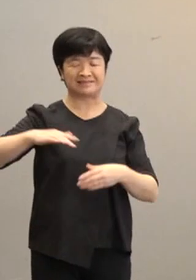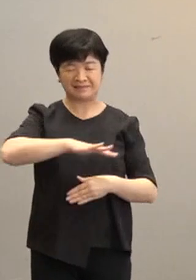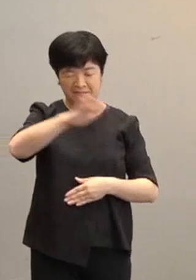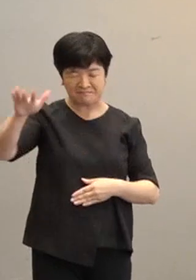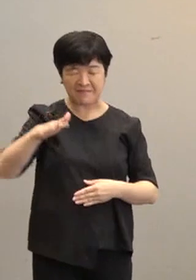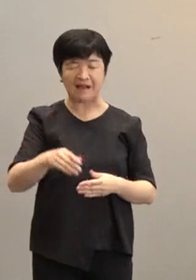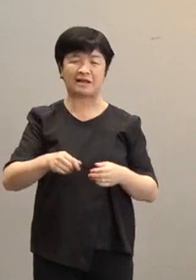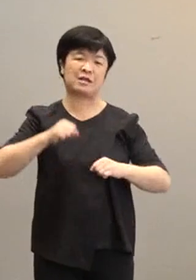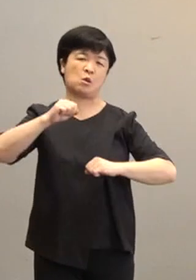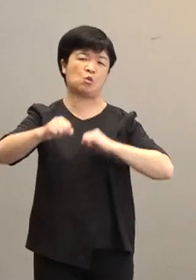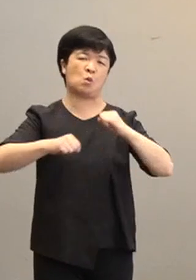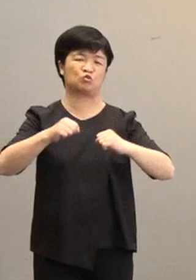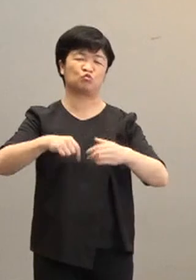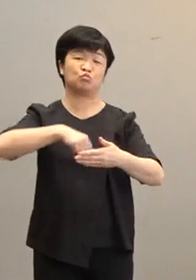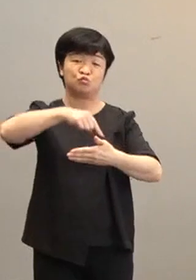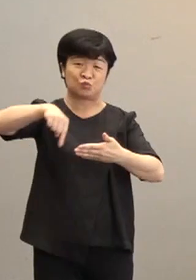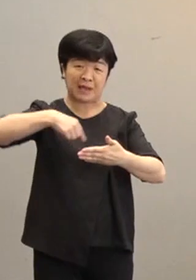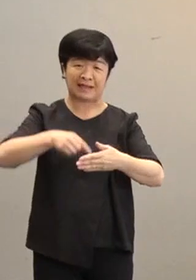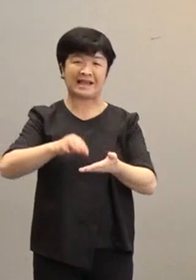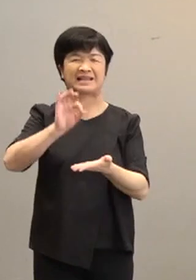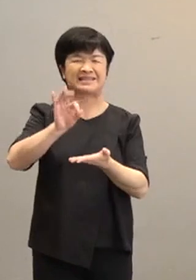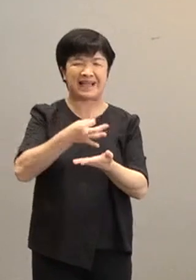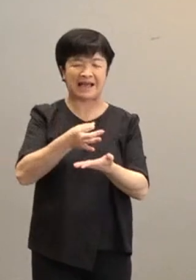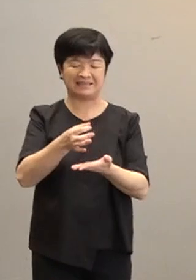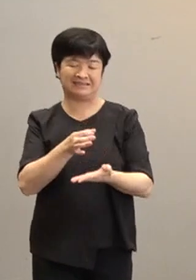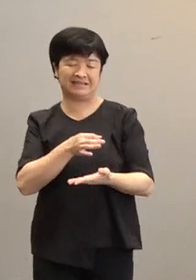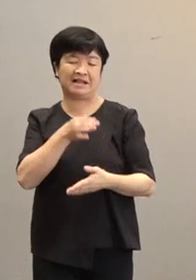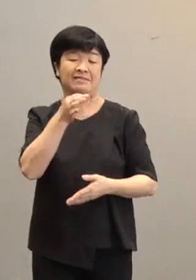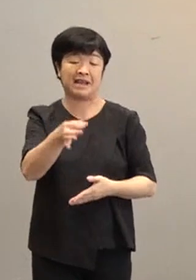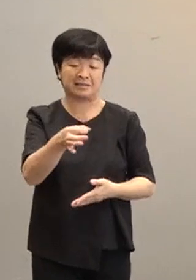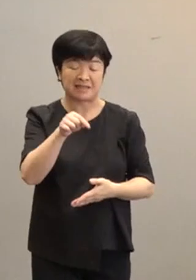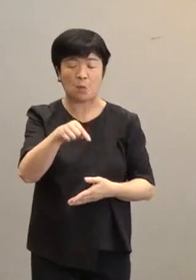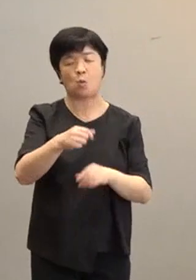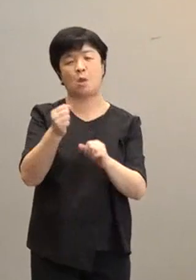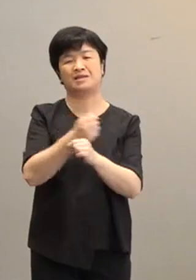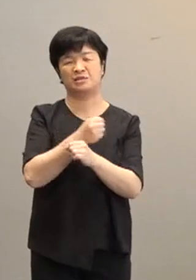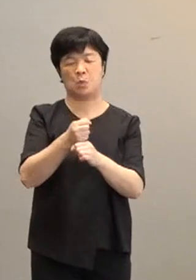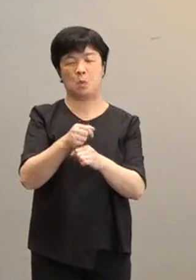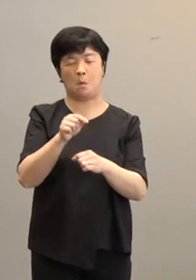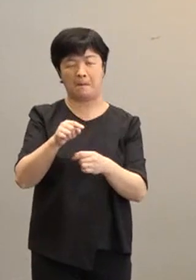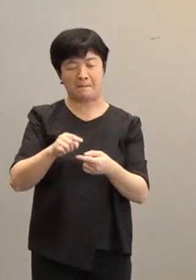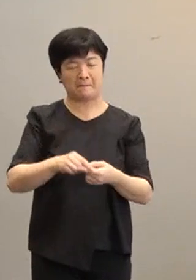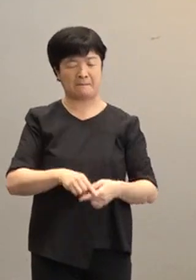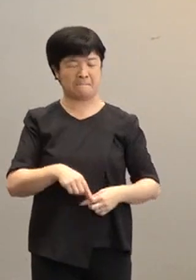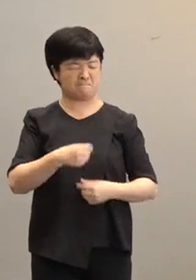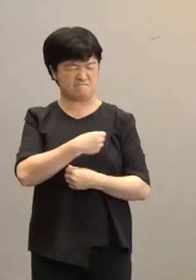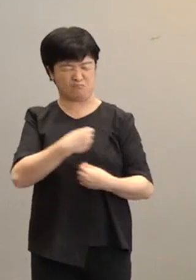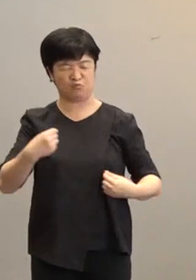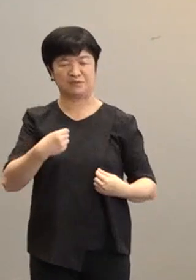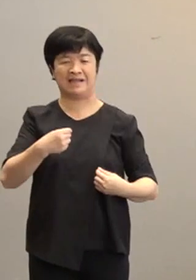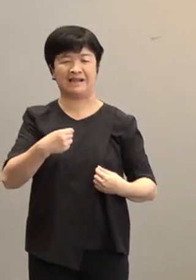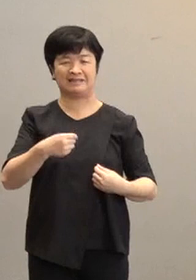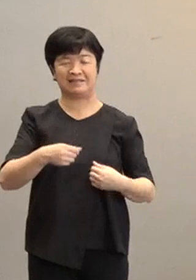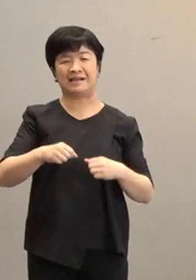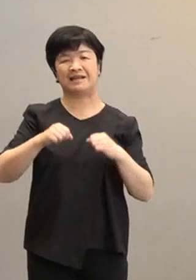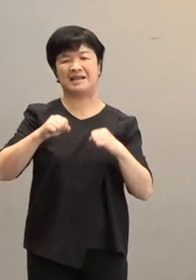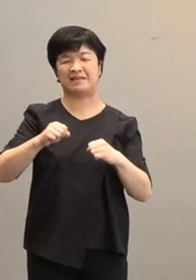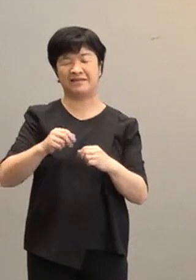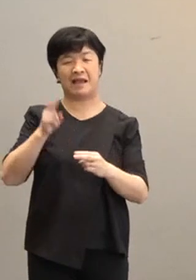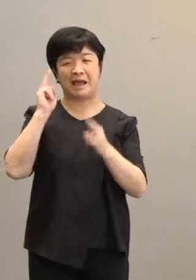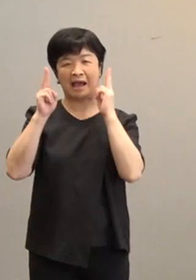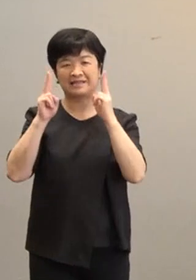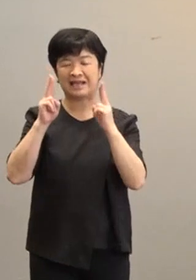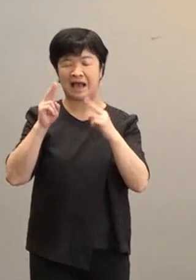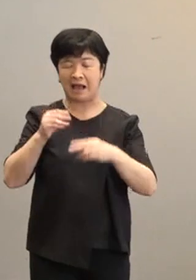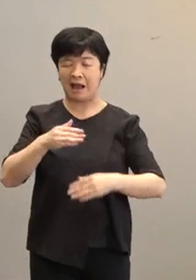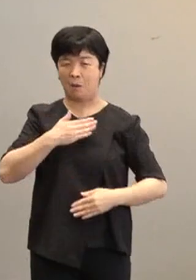ね、ある種税金として行われているこの事業をですね、そうした不適切な形で実施をしていた事業者不正が確認